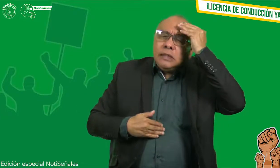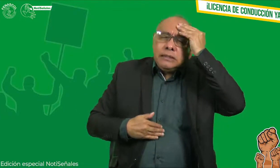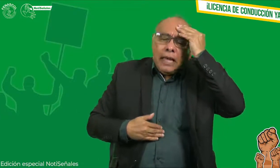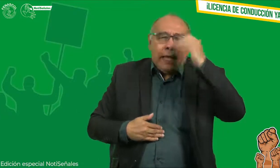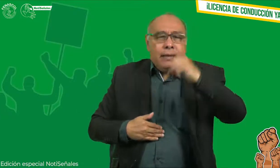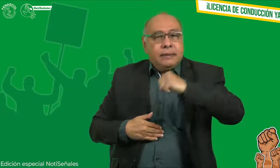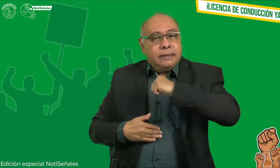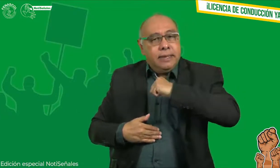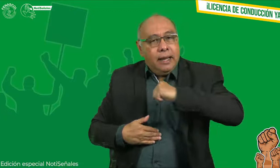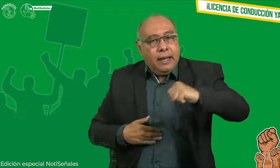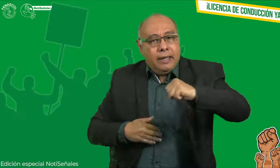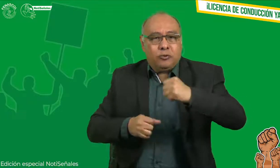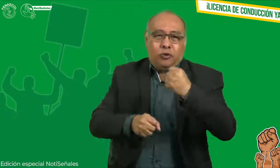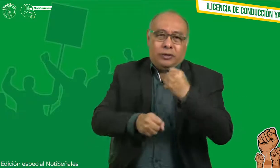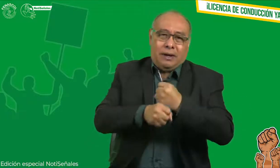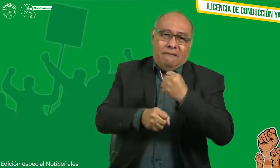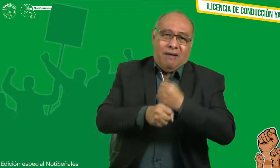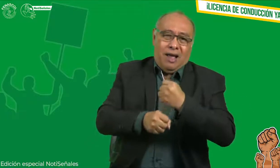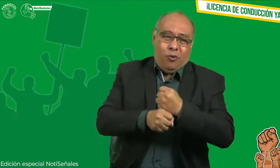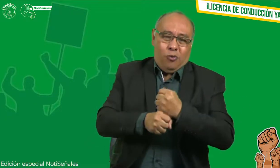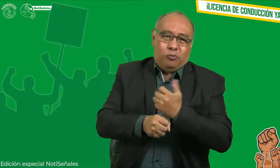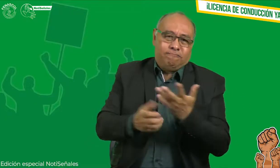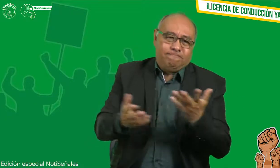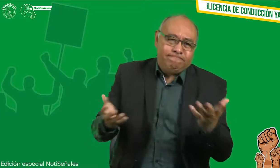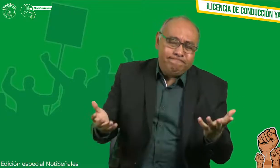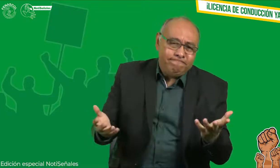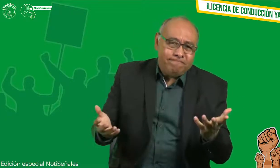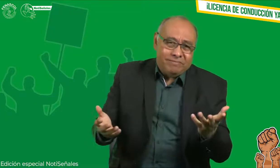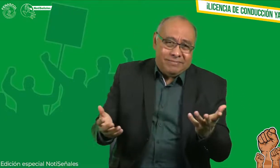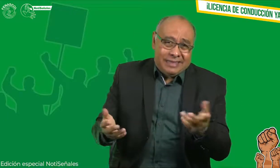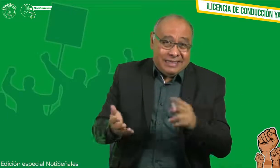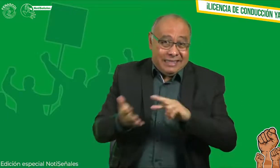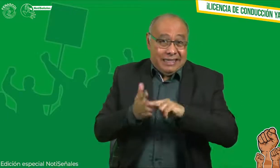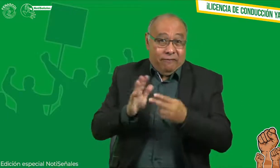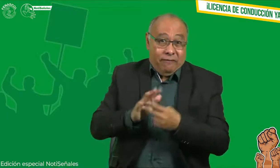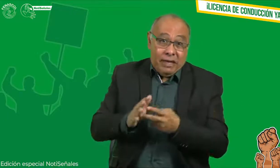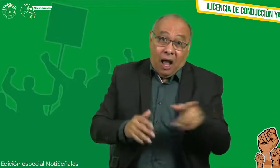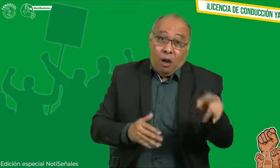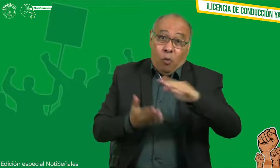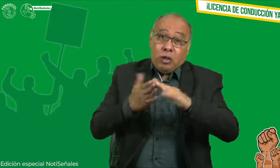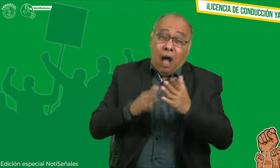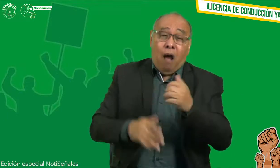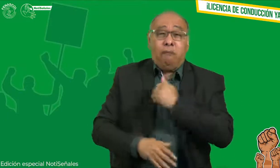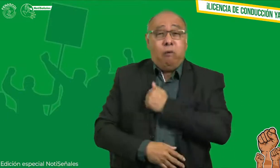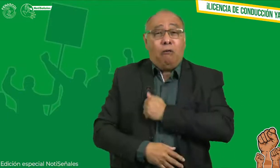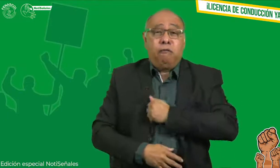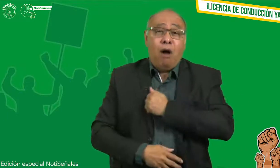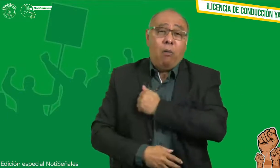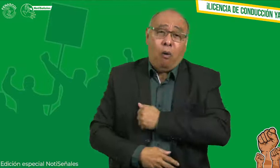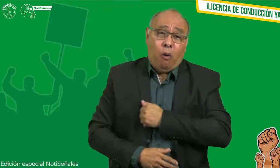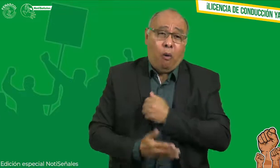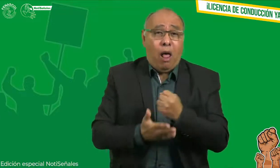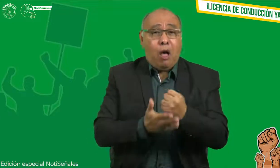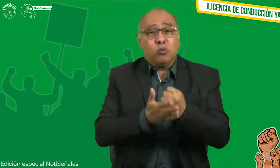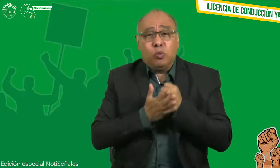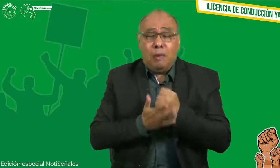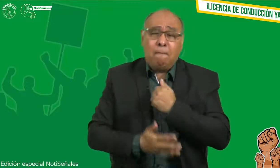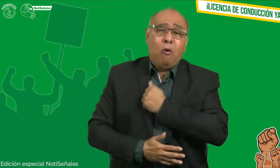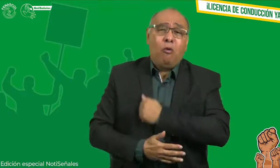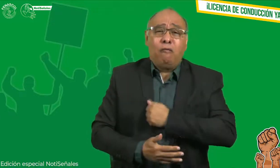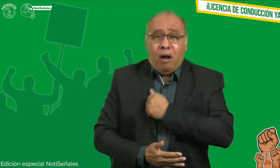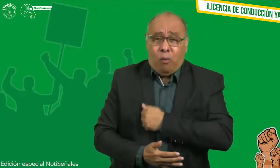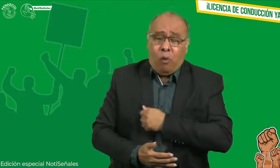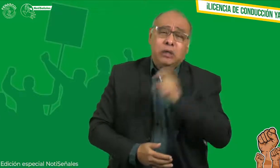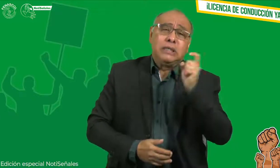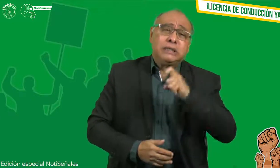buscando ese derecho y que se tome conciencia del derecho que tiene la comunidad sorda al trabajo después de haber accedido